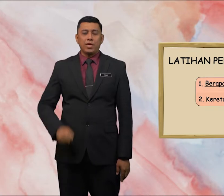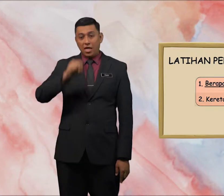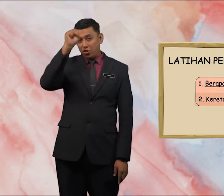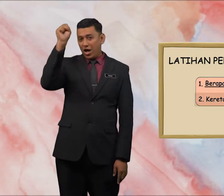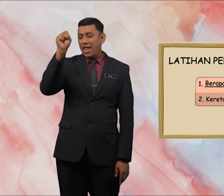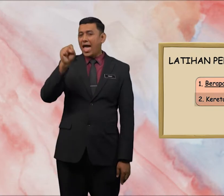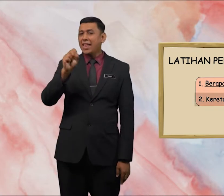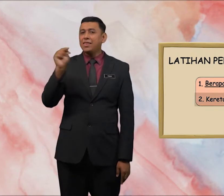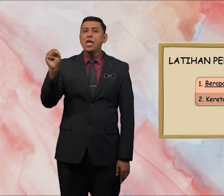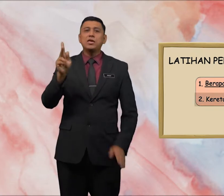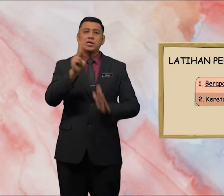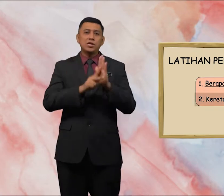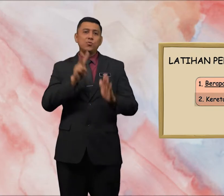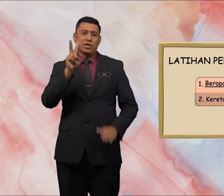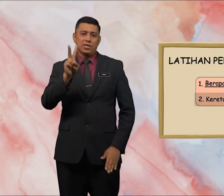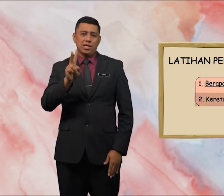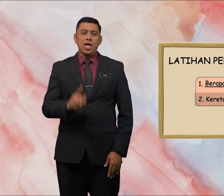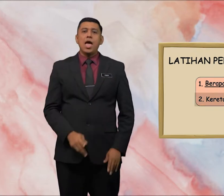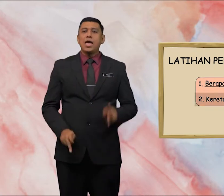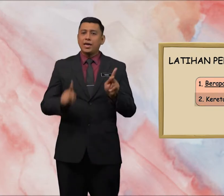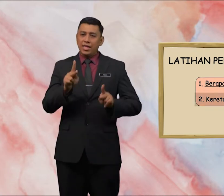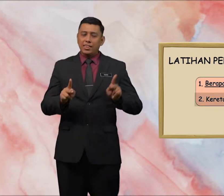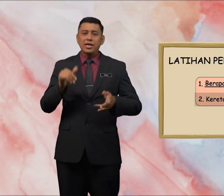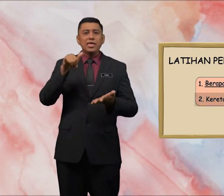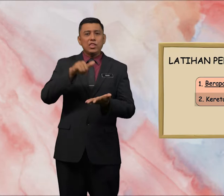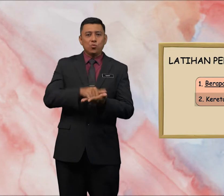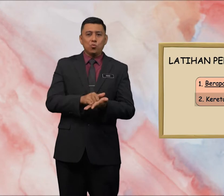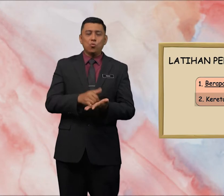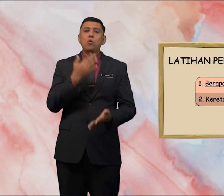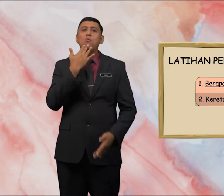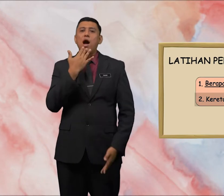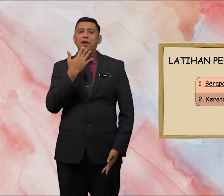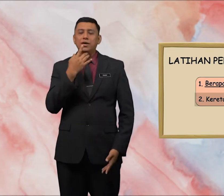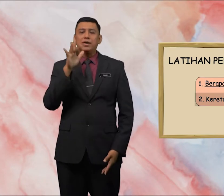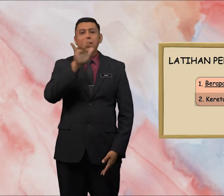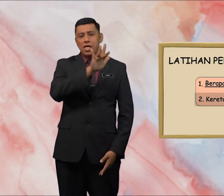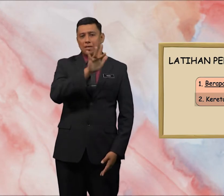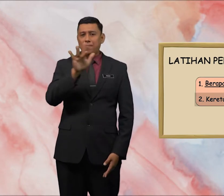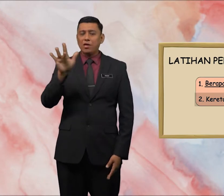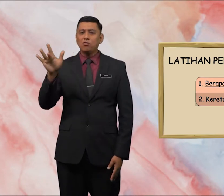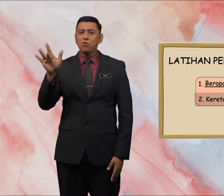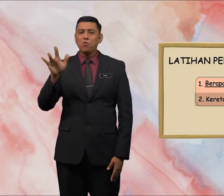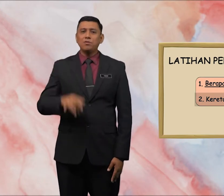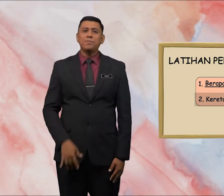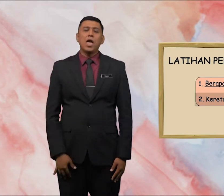Okay. Soalan kedua. Kereta itu warna tempat kosong.